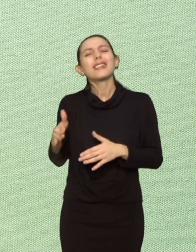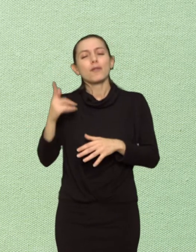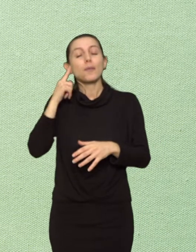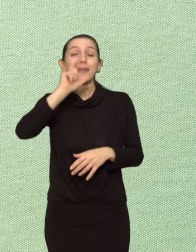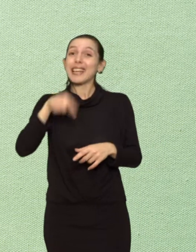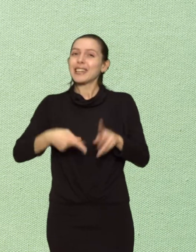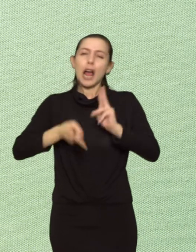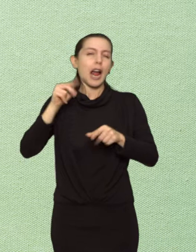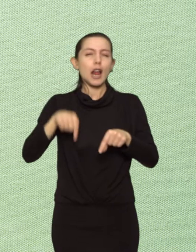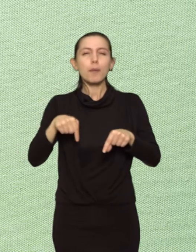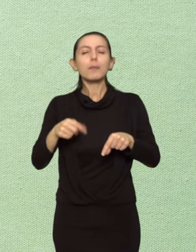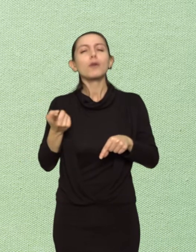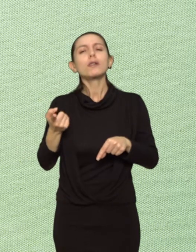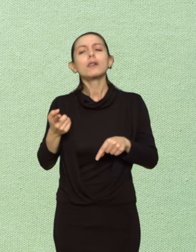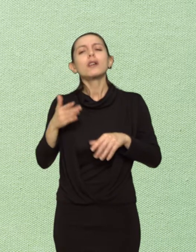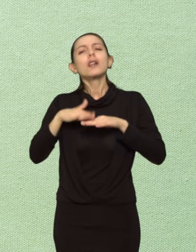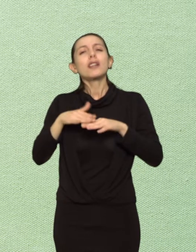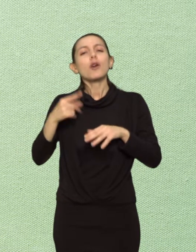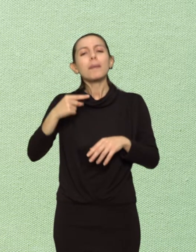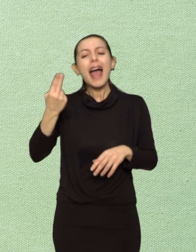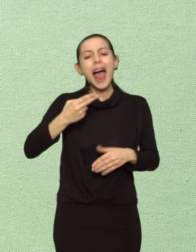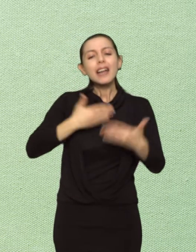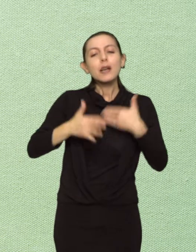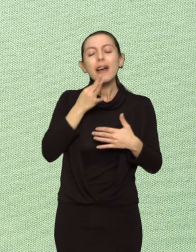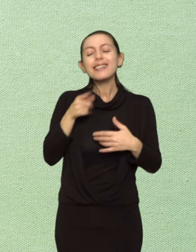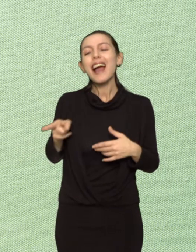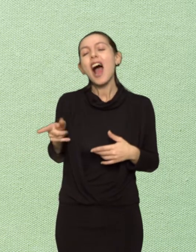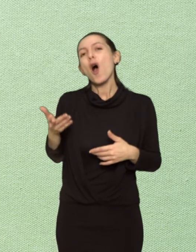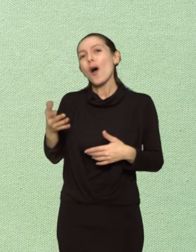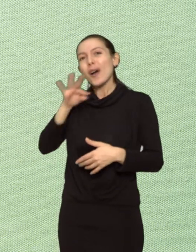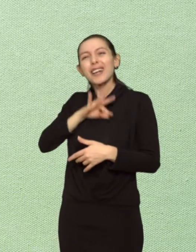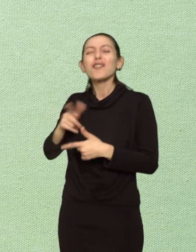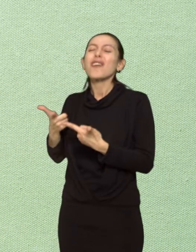Italia soprattutto, una idea che io sono svantaggiato,